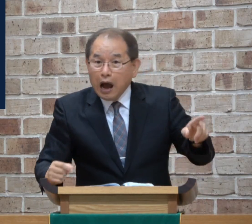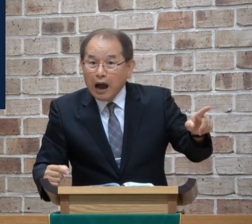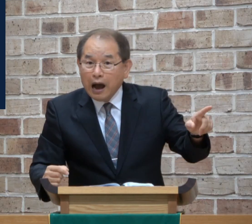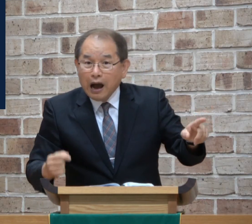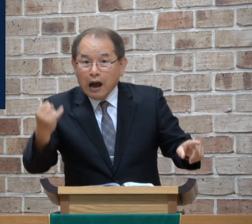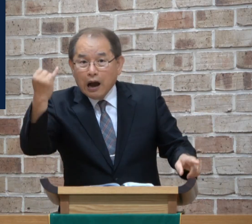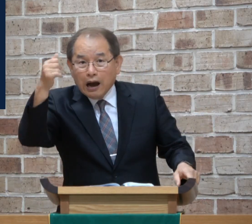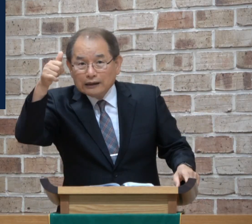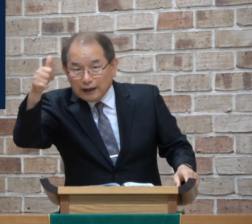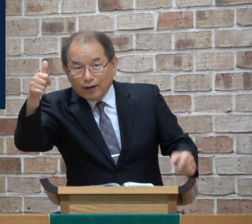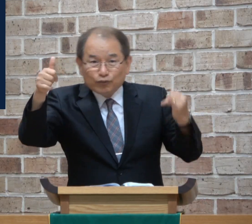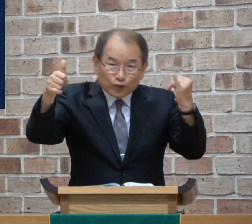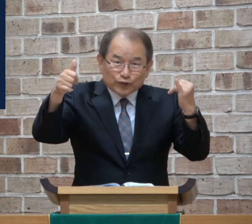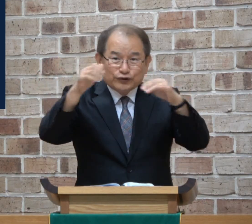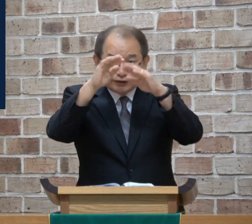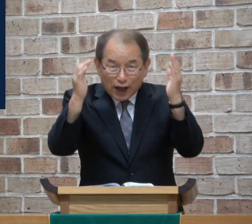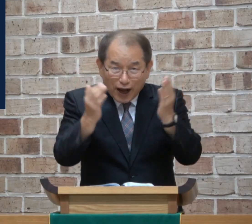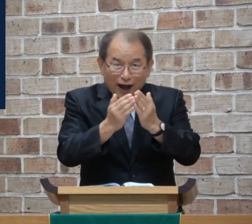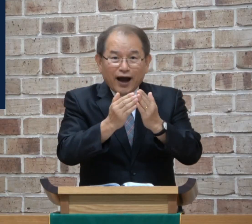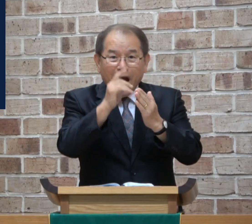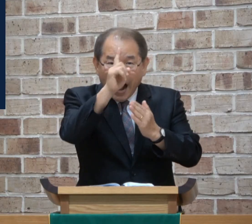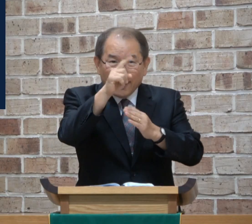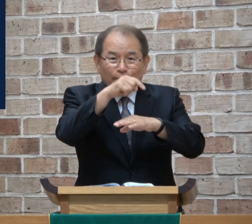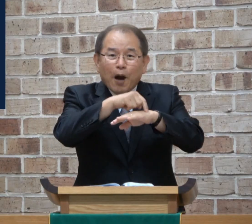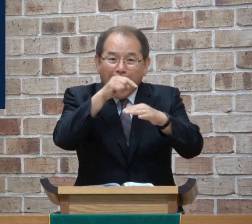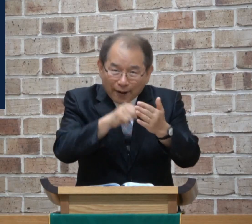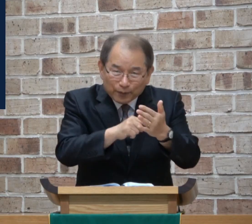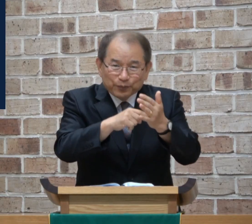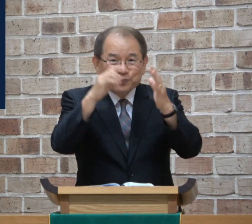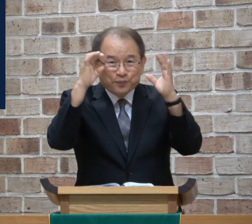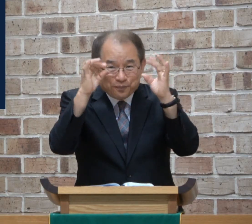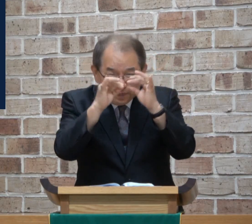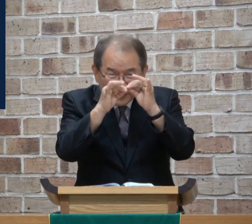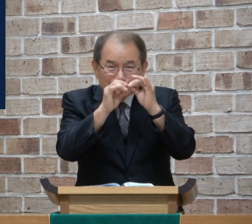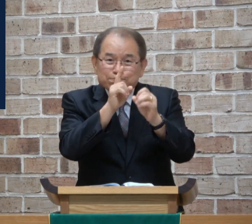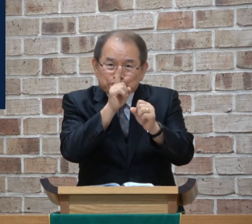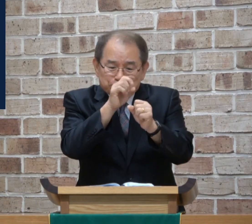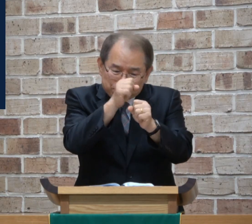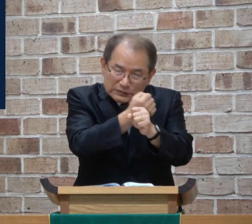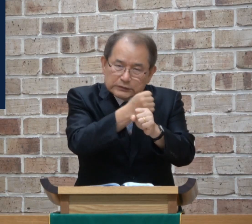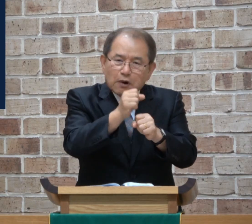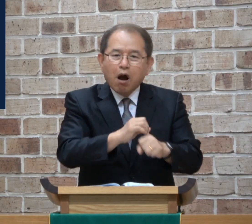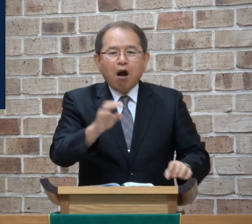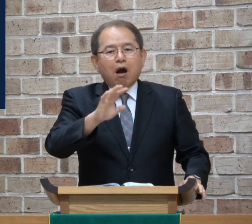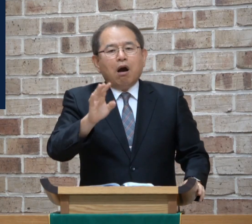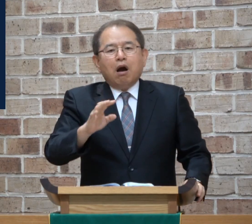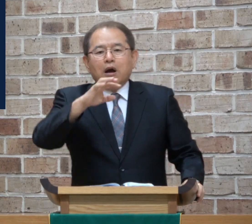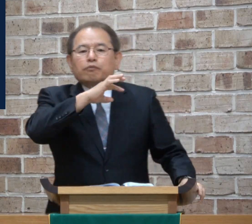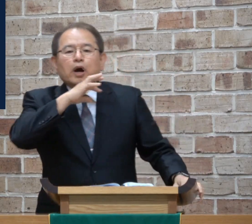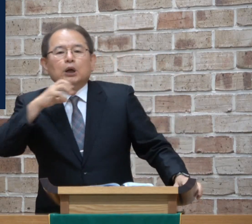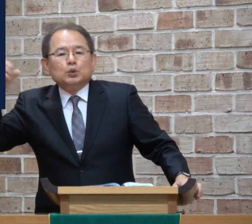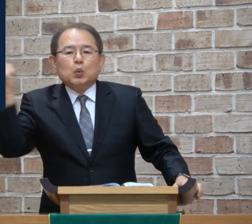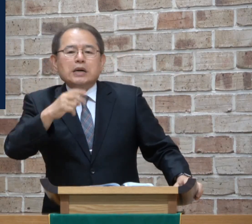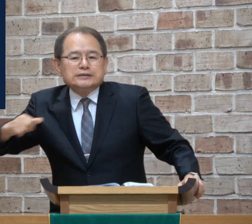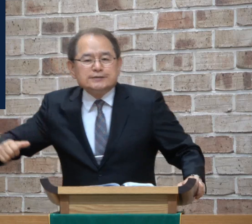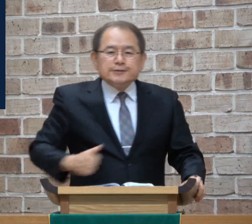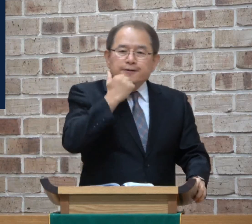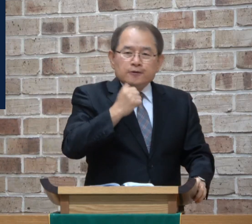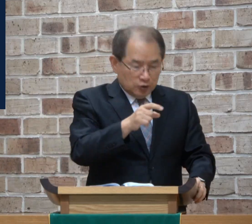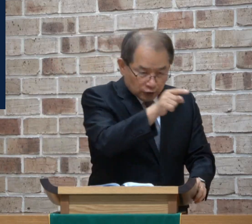그런데 아내 역시도 똑같이 속였습니다. 한 마음과 한 뜻으로 서로 속였습니다. 그리고